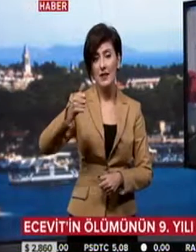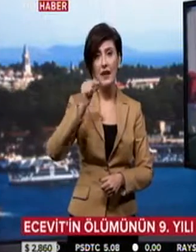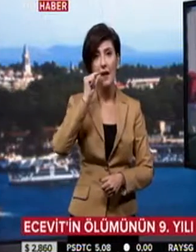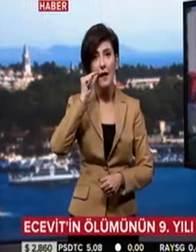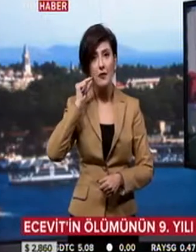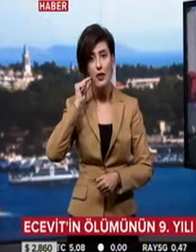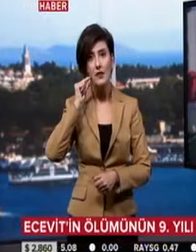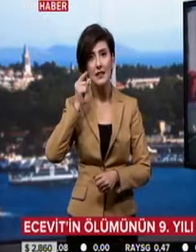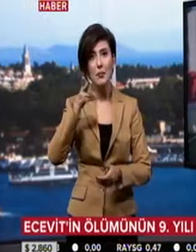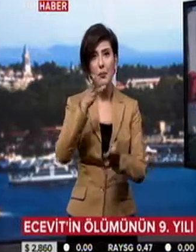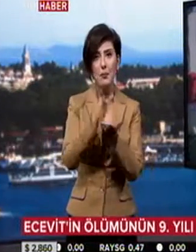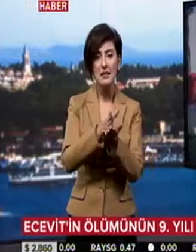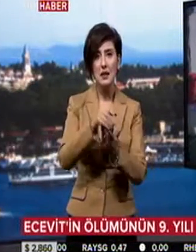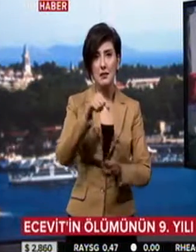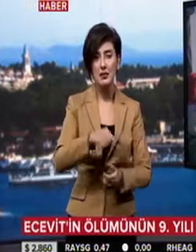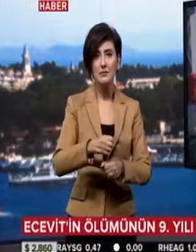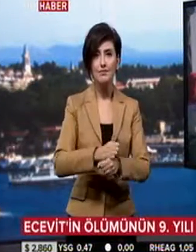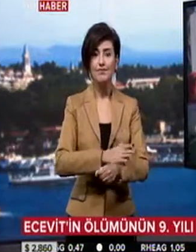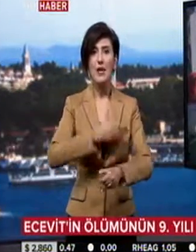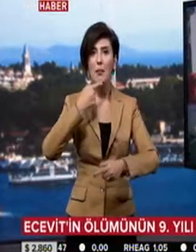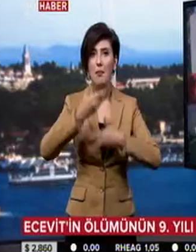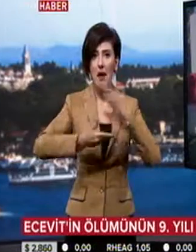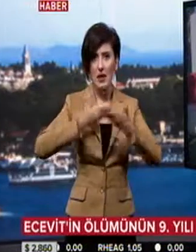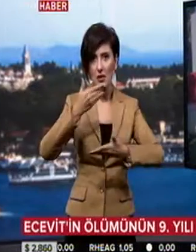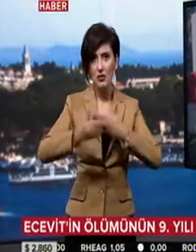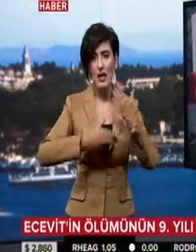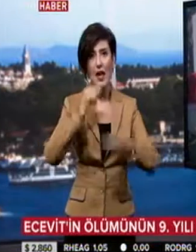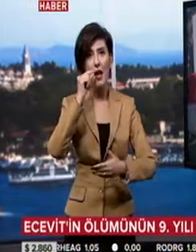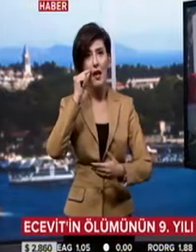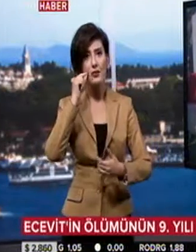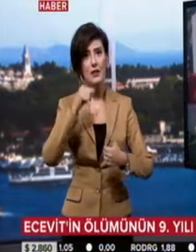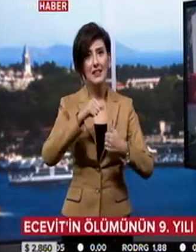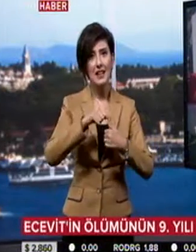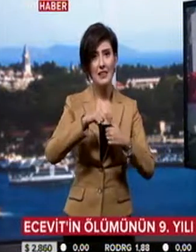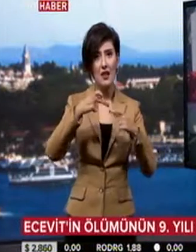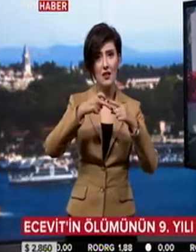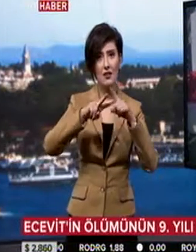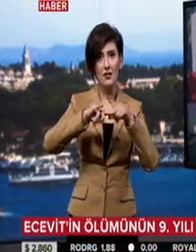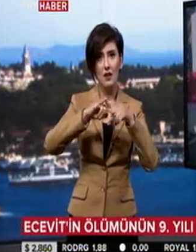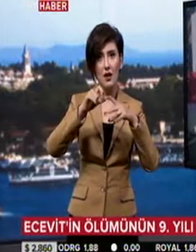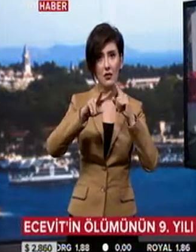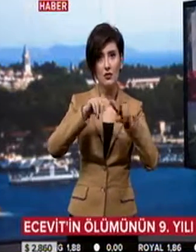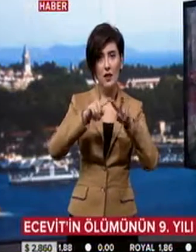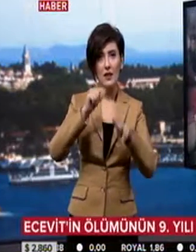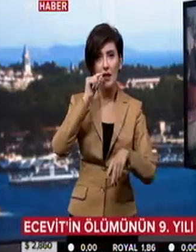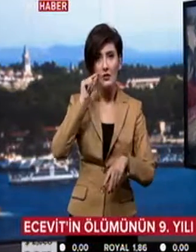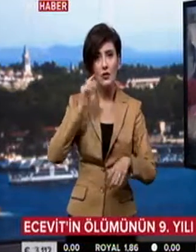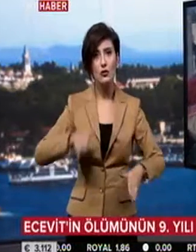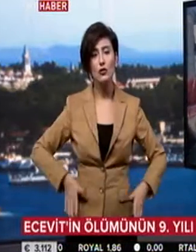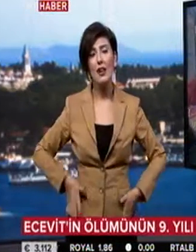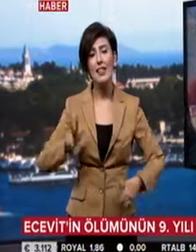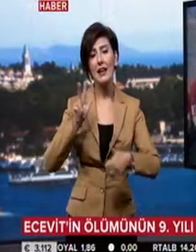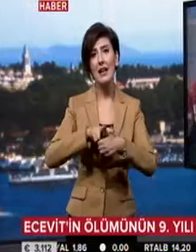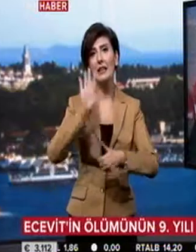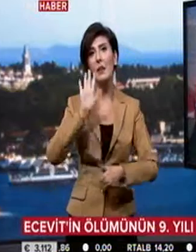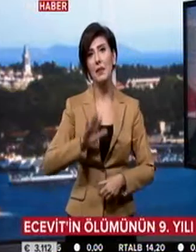başkan Ecevit'in kabri başında duygularını paylaştı. Bülent Ecevit'in eşi Rahşan Ecevit